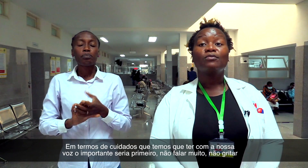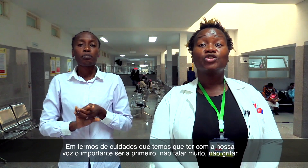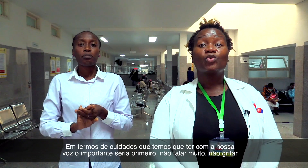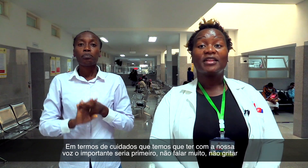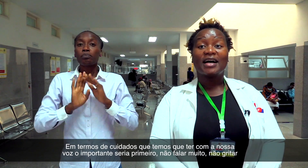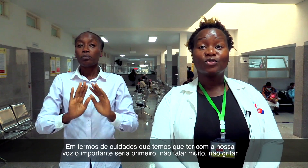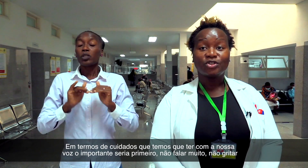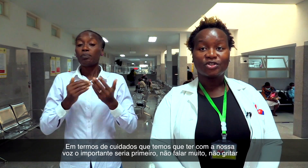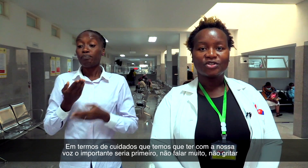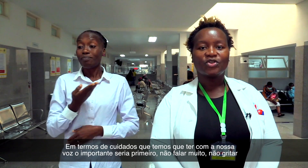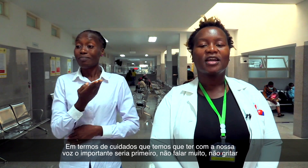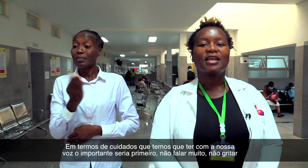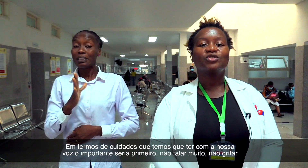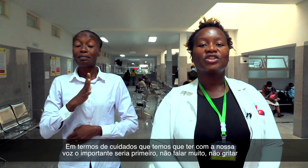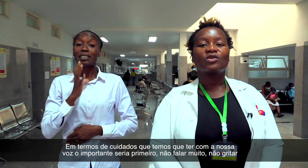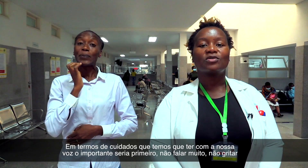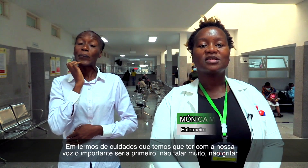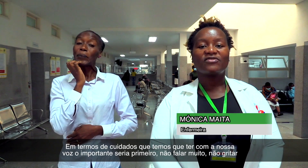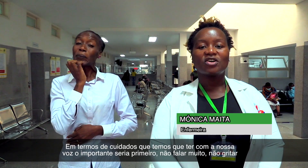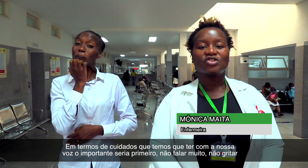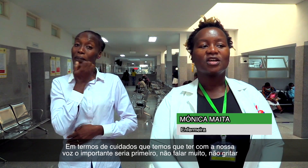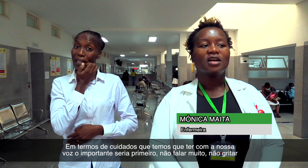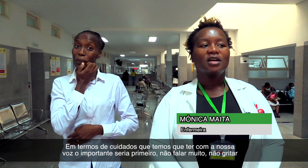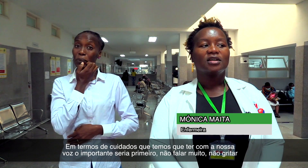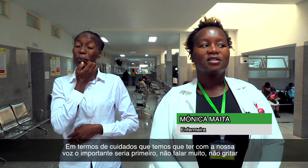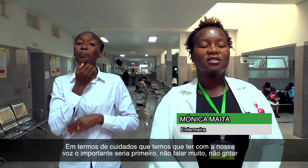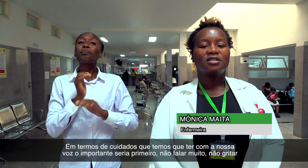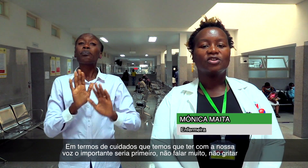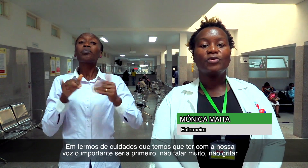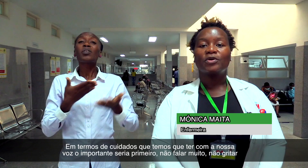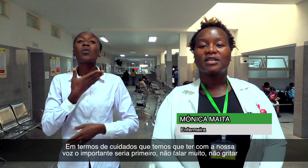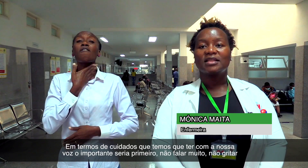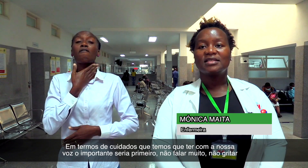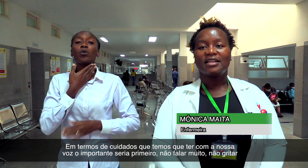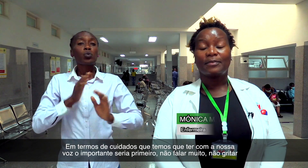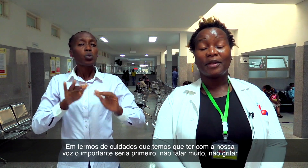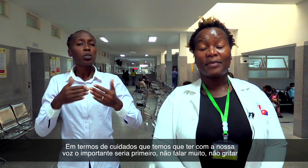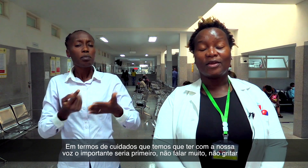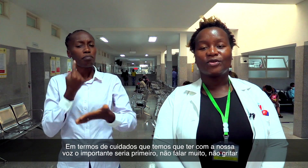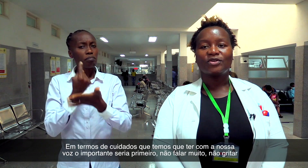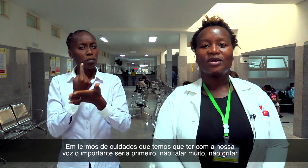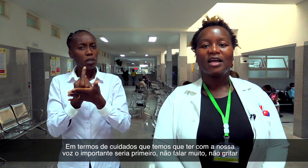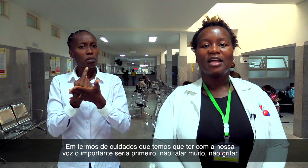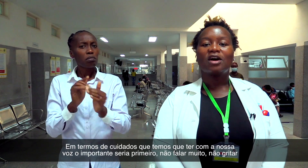Em termos de cuidados, não é, que temos que ter com a nossa voz, o importante seria,